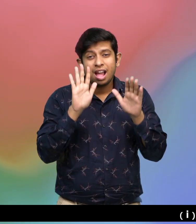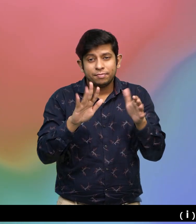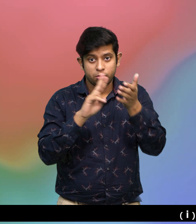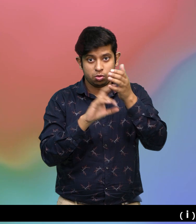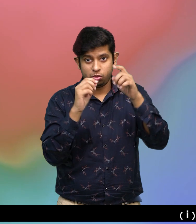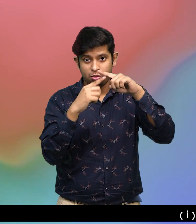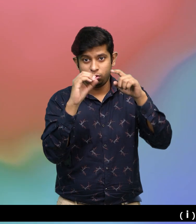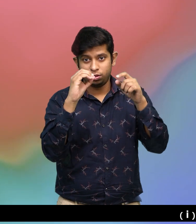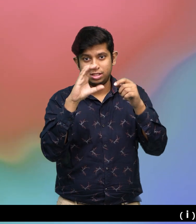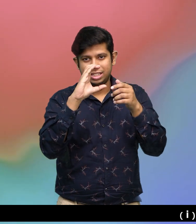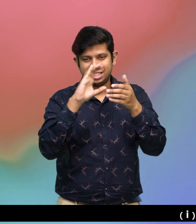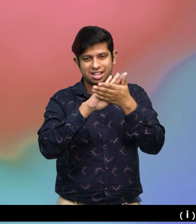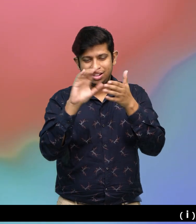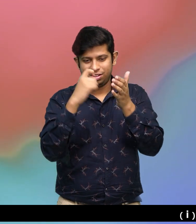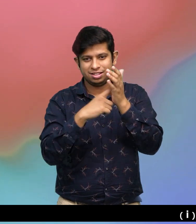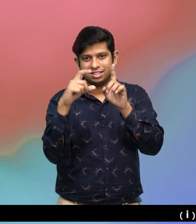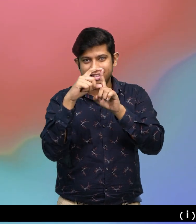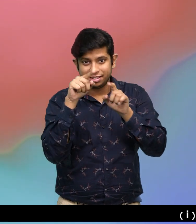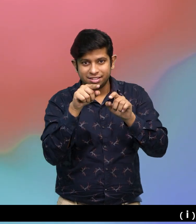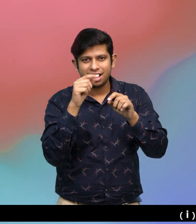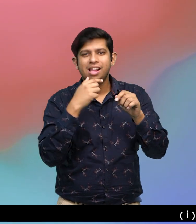1. నోటోకార్డ్ కలిగి ఉంటాయి.